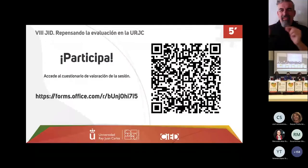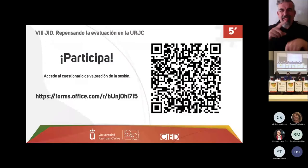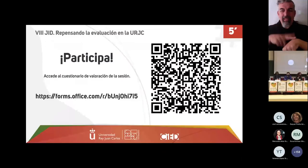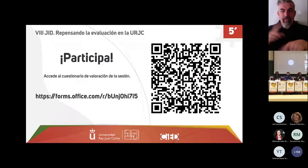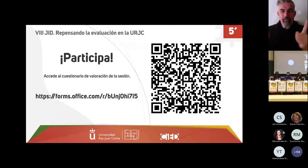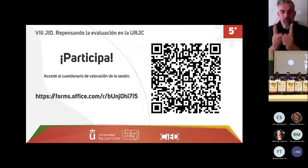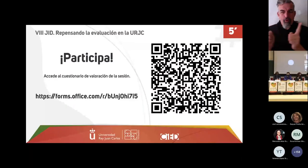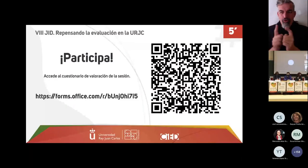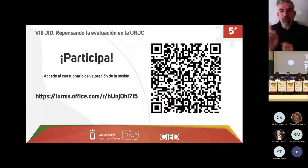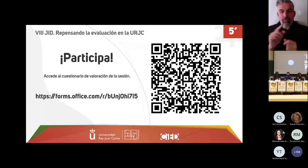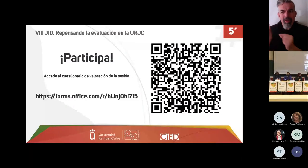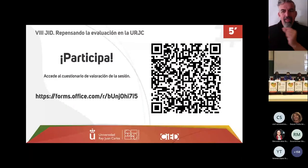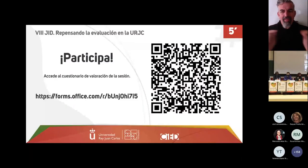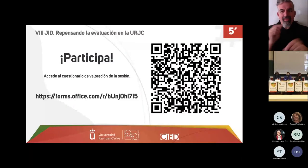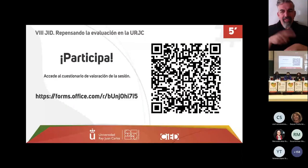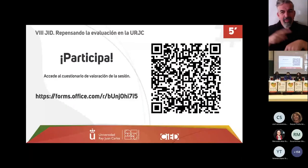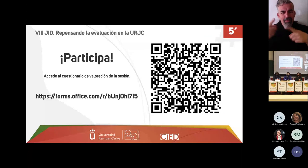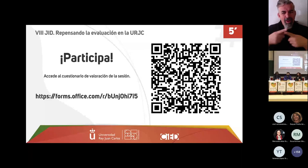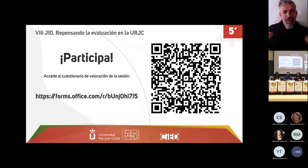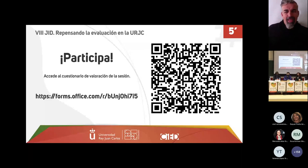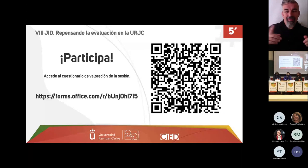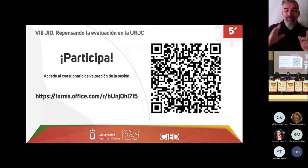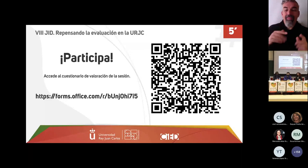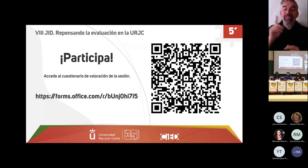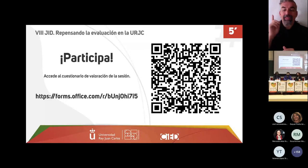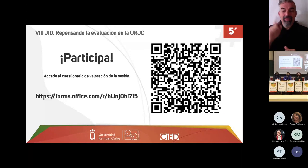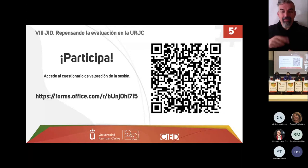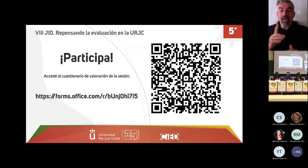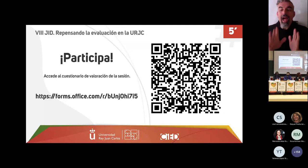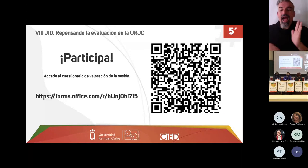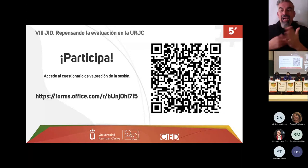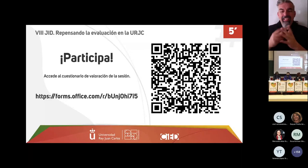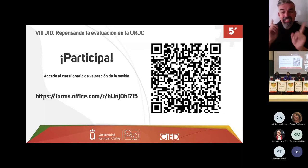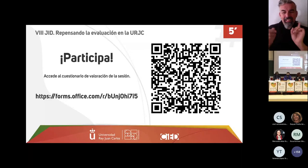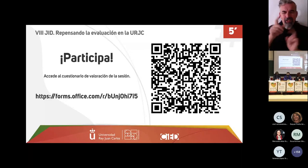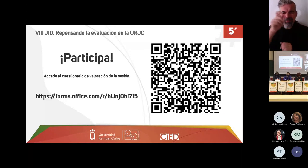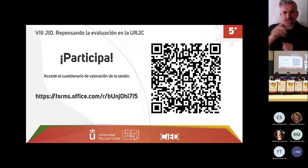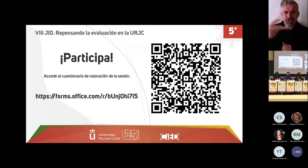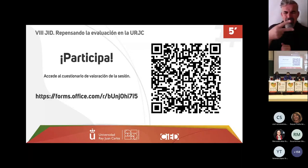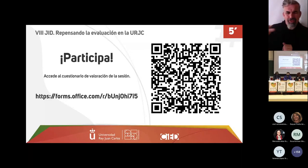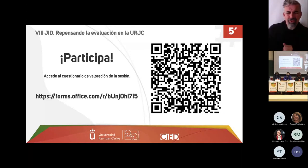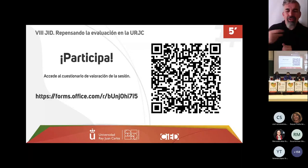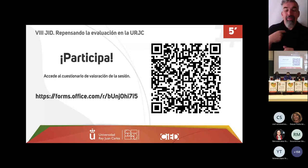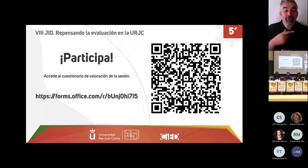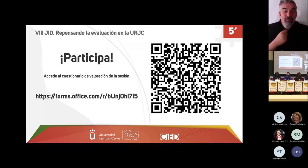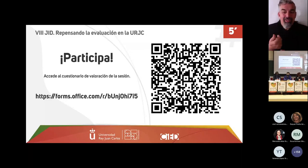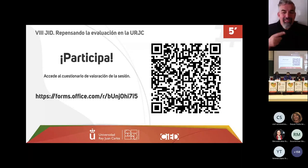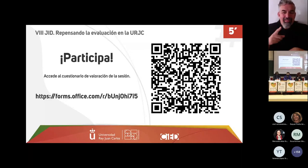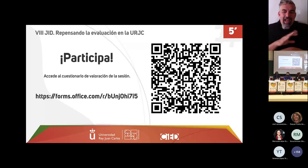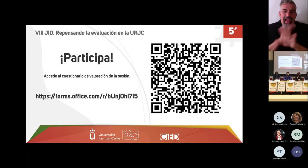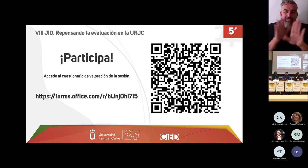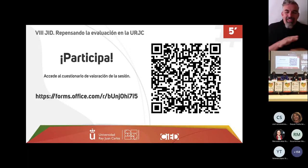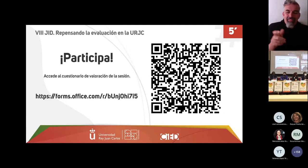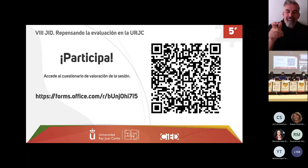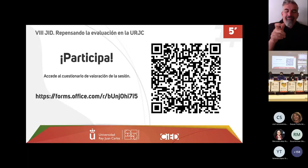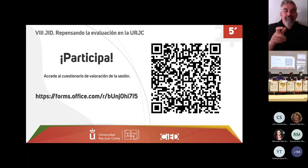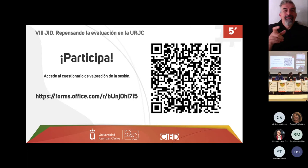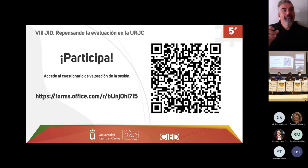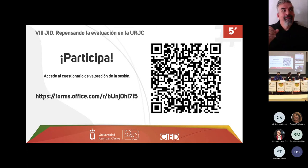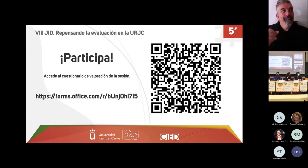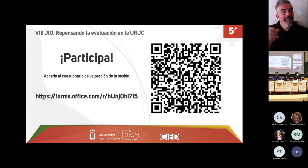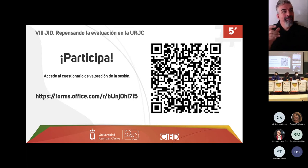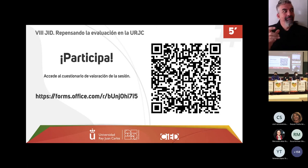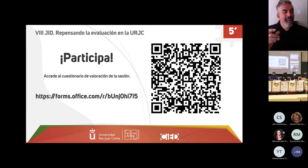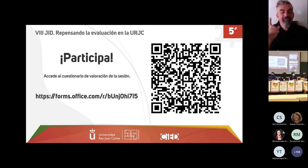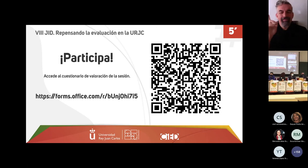los casi 200 que están en el chat pero que nos hubiese gustado mucho también conocer y nos gustaría también que